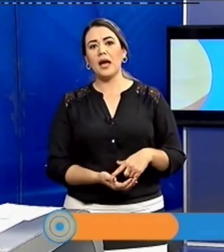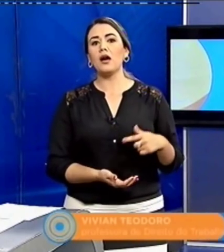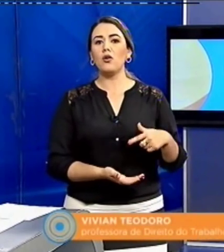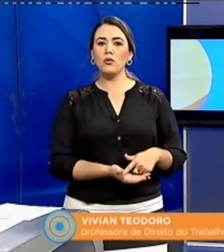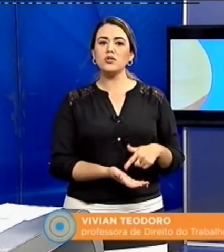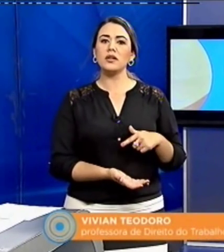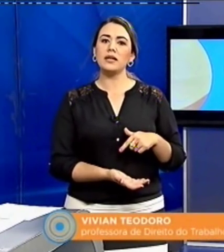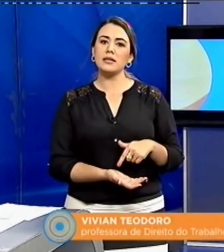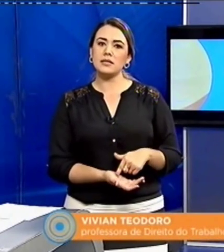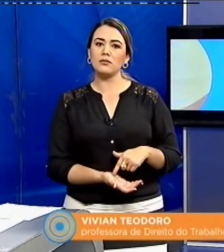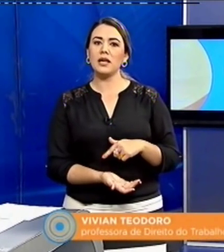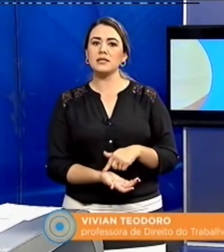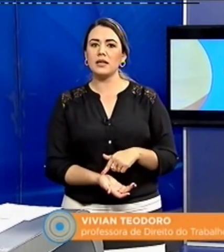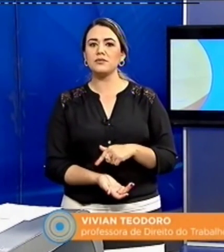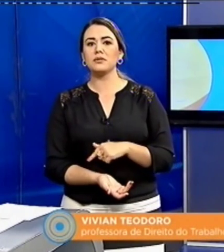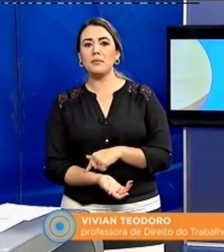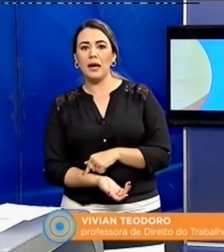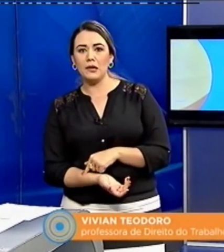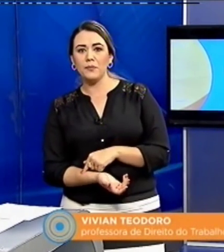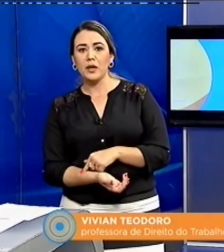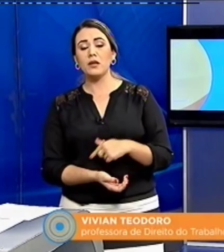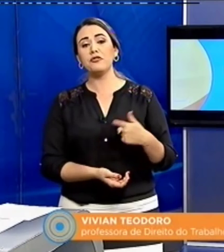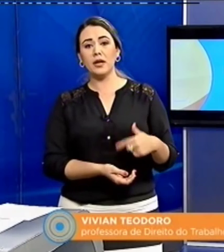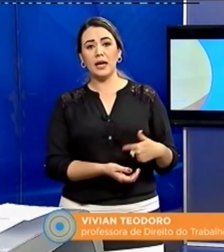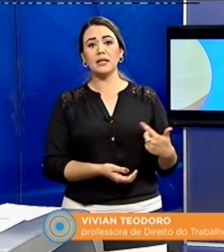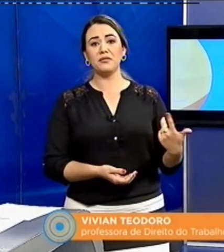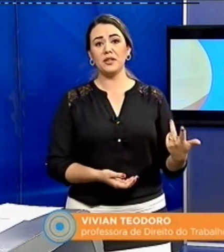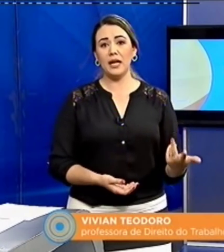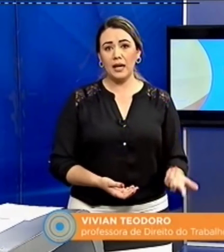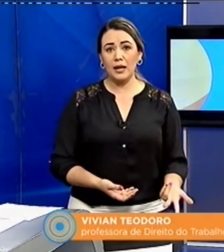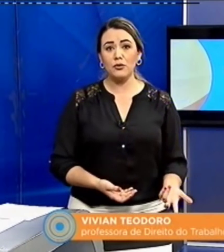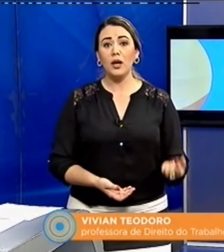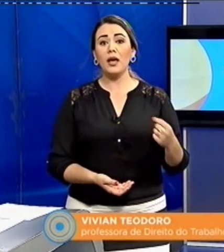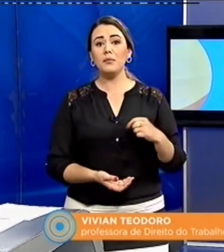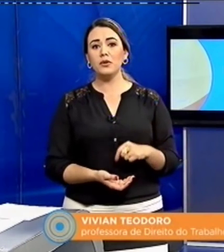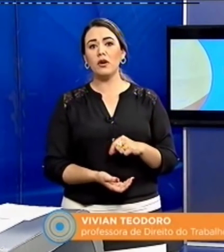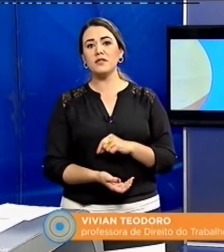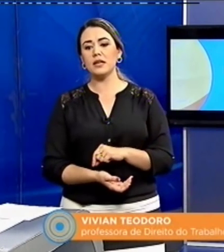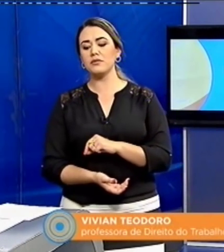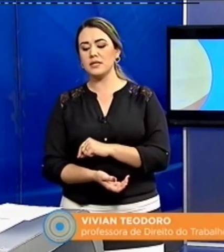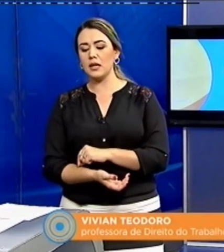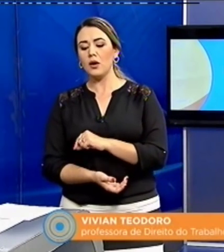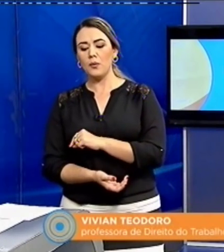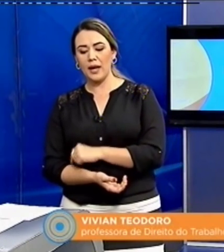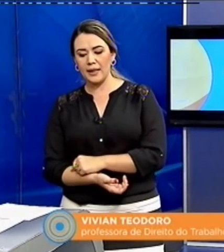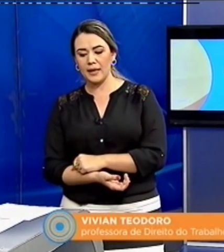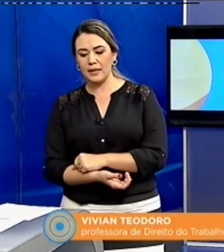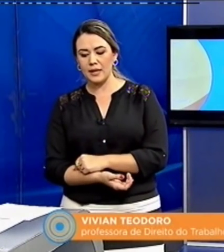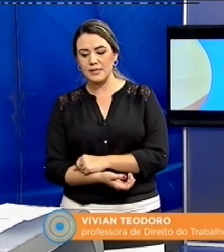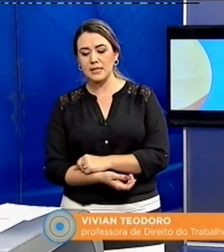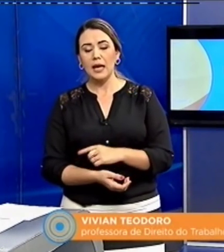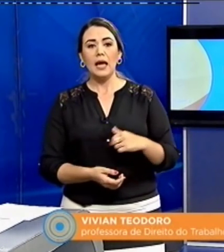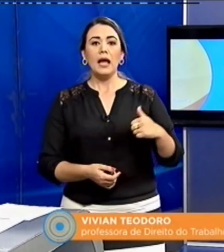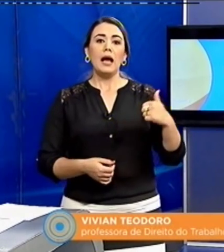a Consolidação das Leis do Trabalho, que foi criada via decreto em 1943.